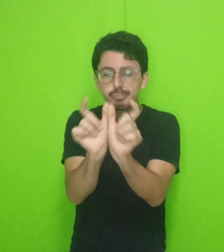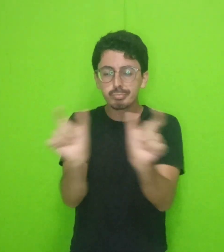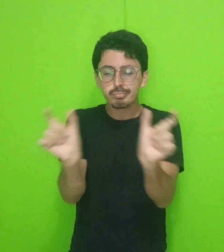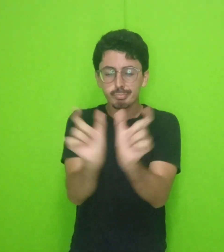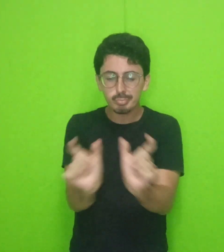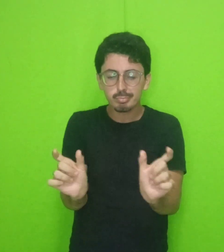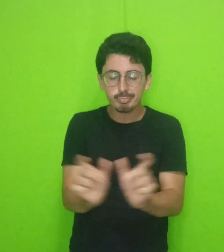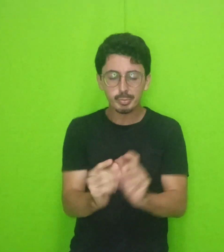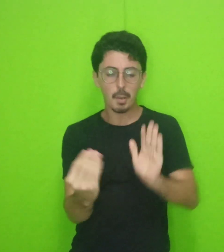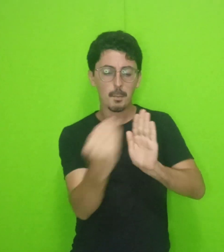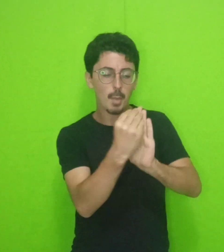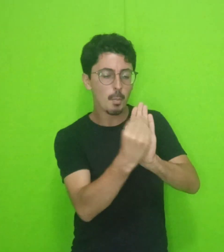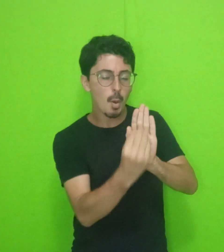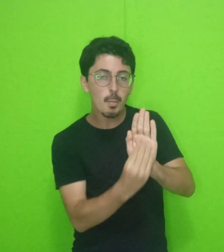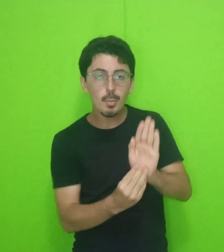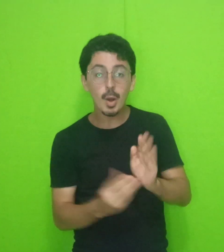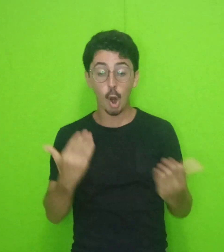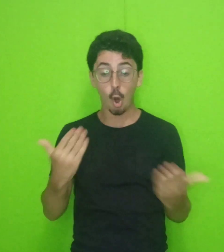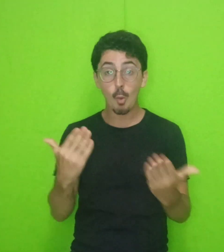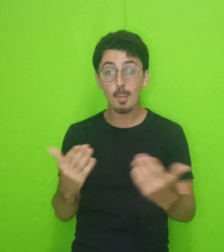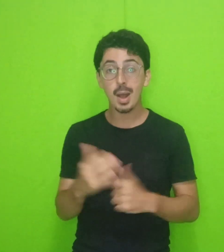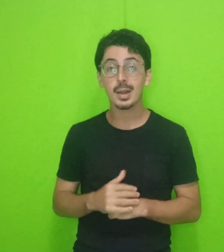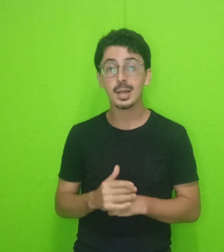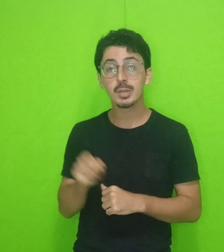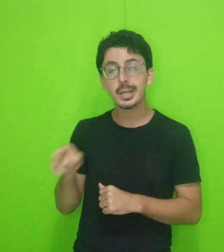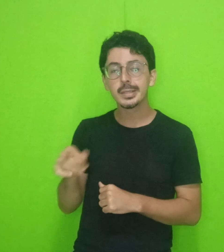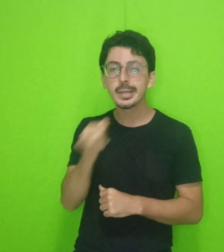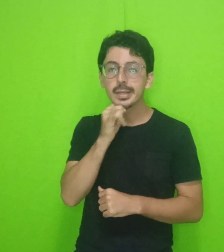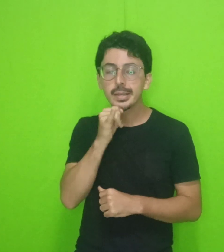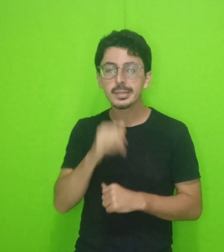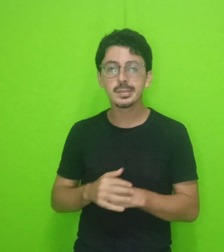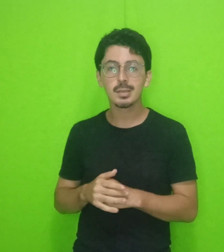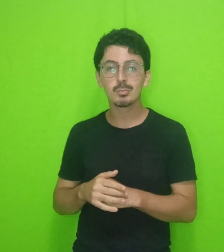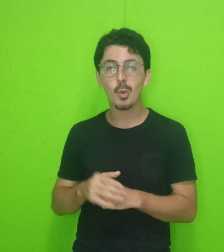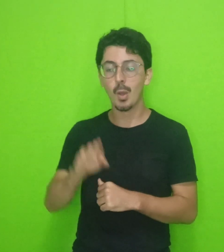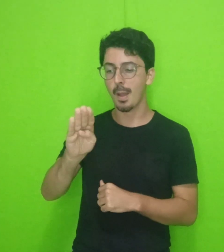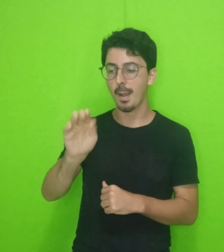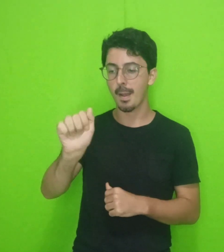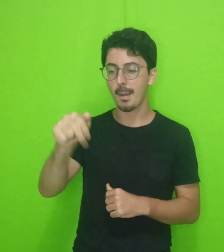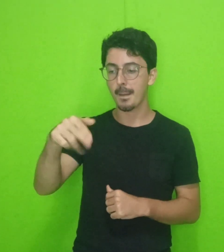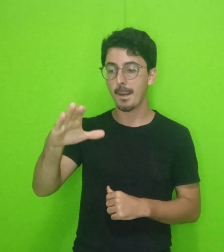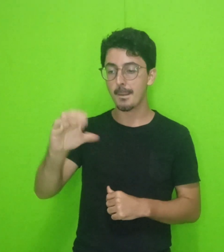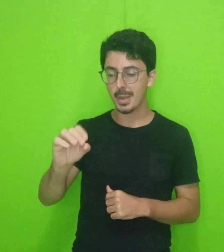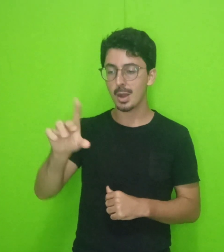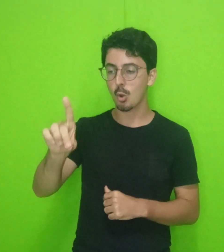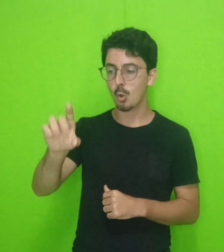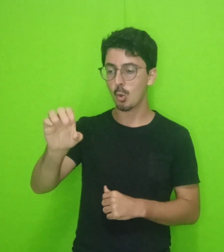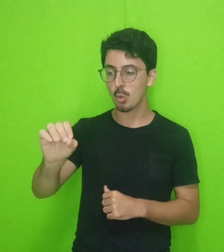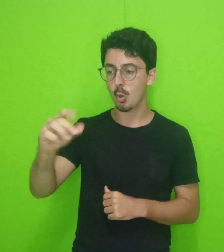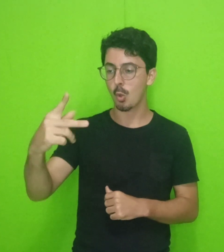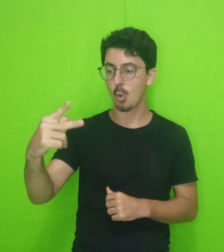outros corpora, como o Banco do Português e o Jornal Zero Hora. O Banco